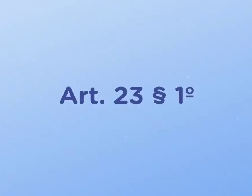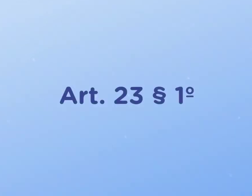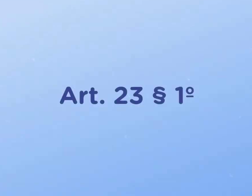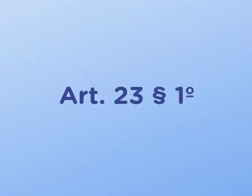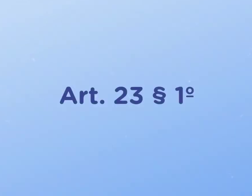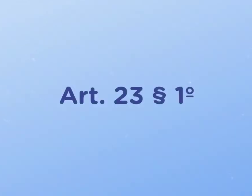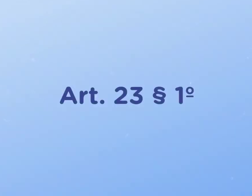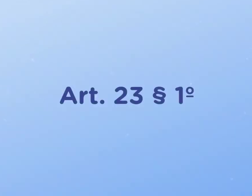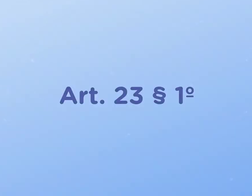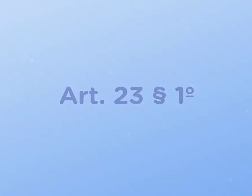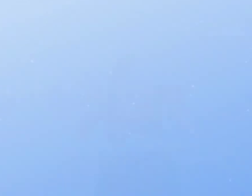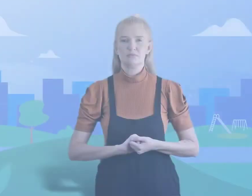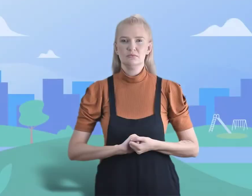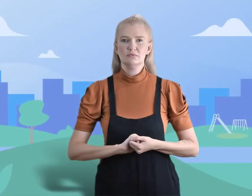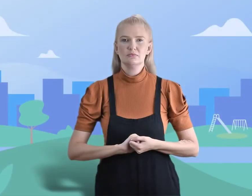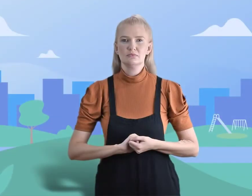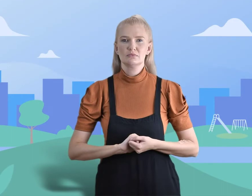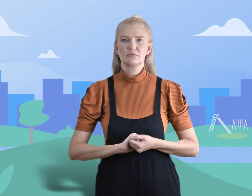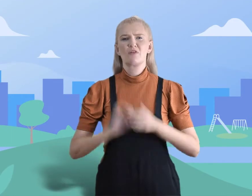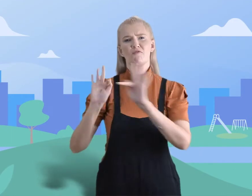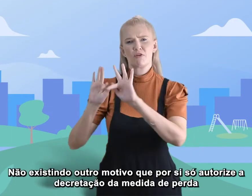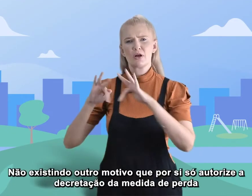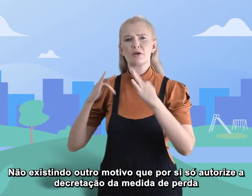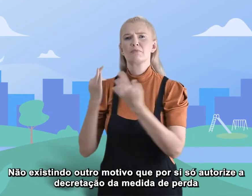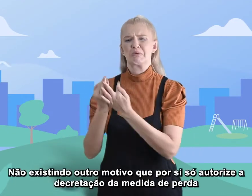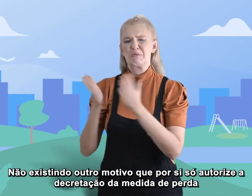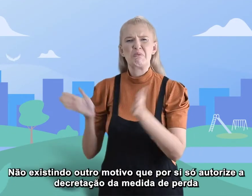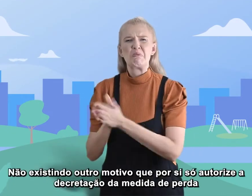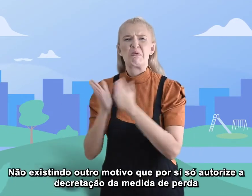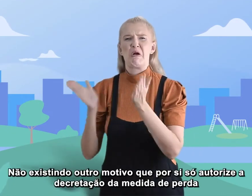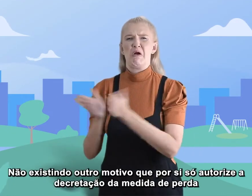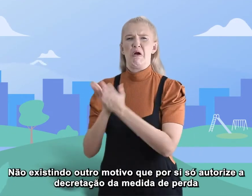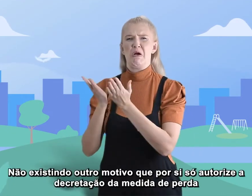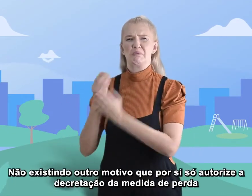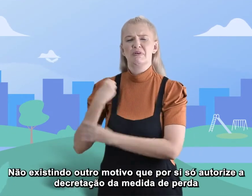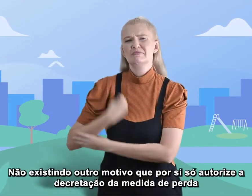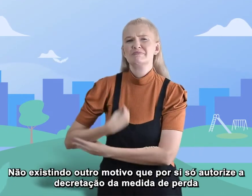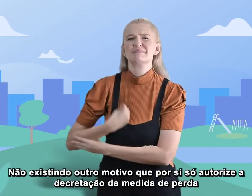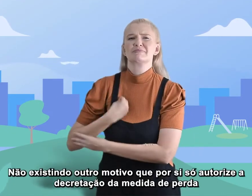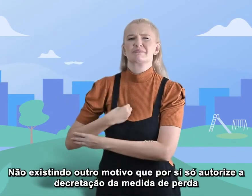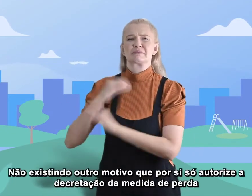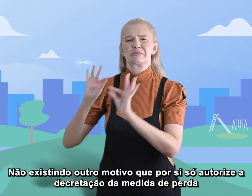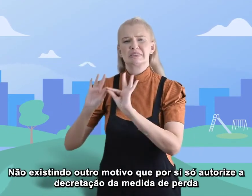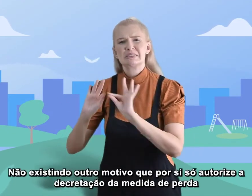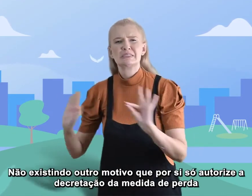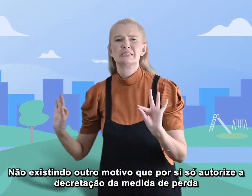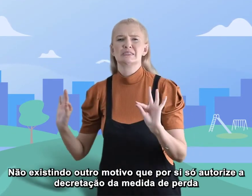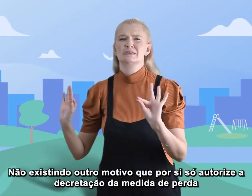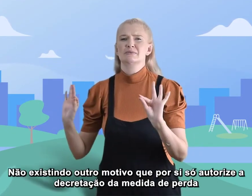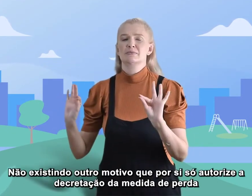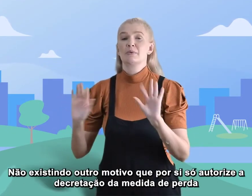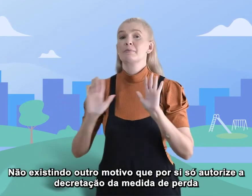Artigo 23, parágrafo 1º. Não existindo outro motivo que por si só autorize